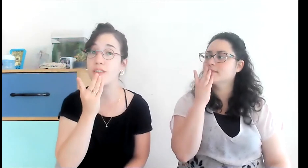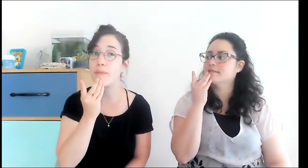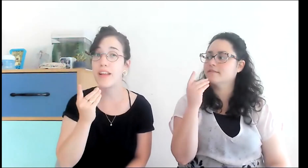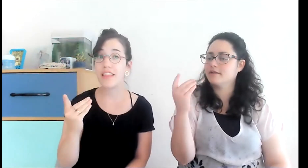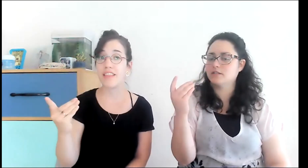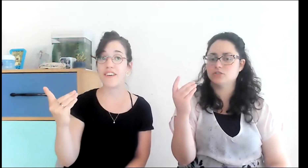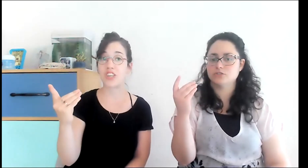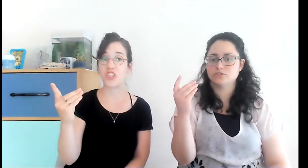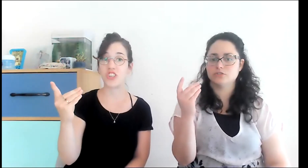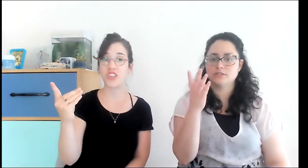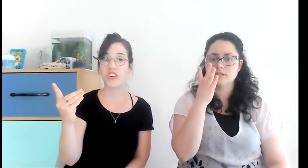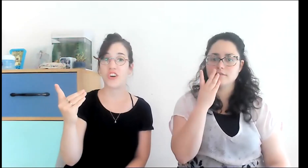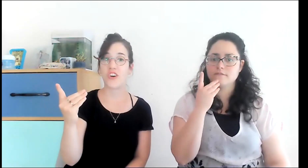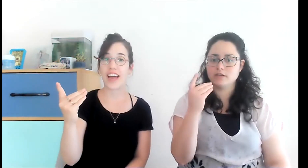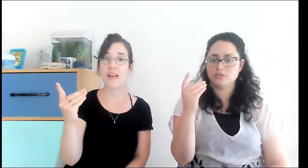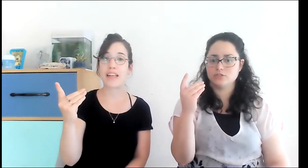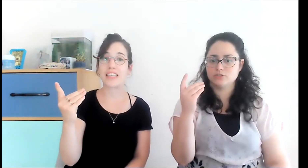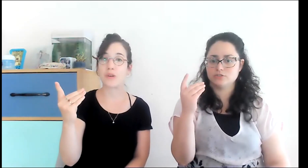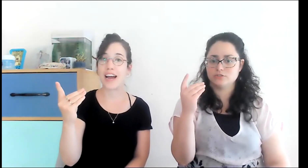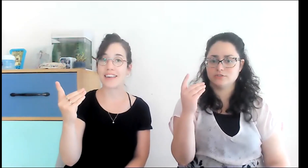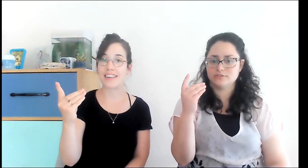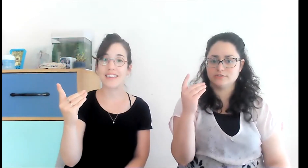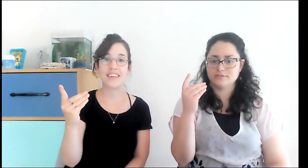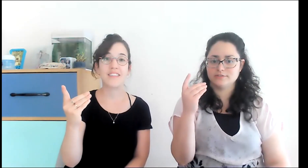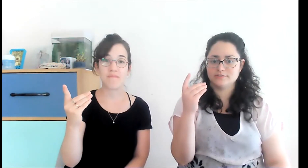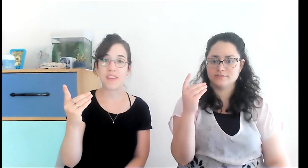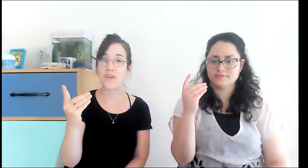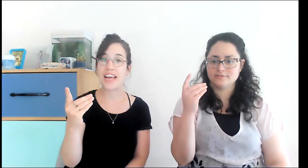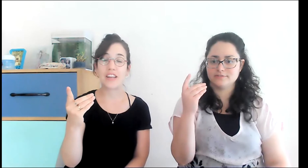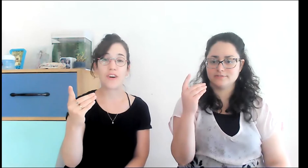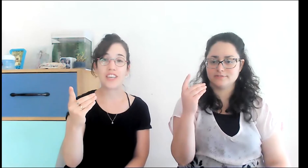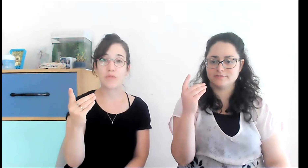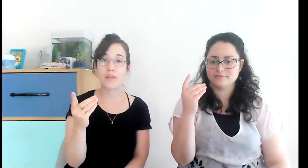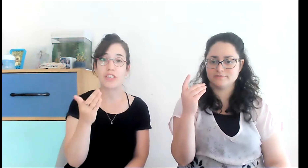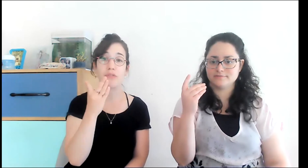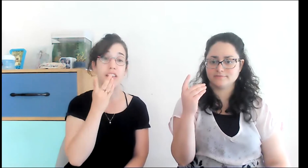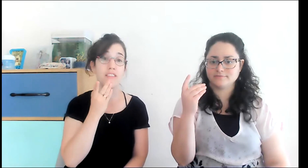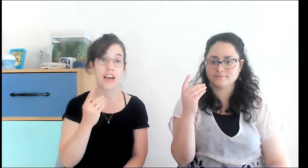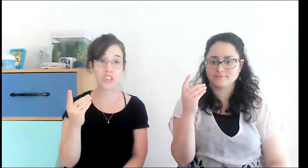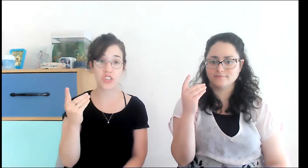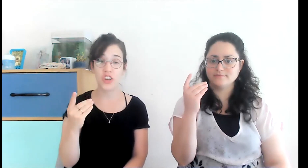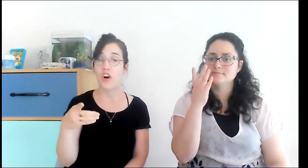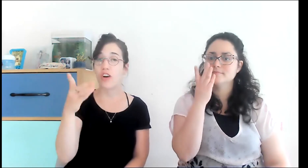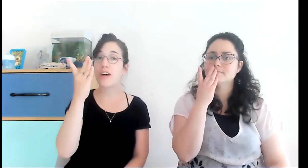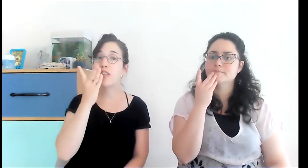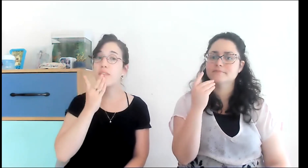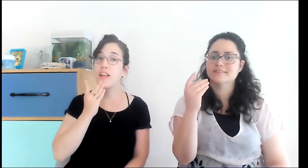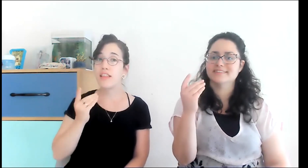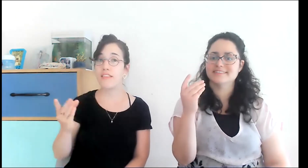שמים דבש. אוקיי? מצוין. מעולה, אני רואה שאתם עושים ממש יפה. דבש. אוקיי? אנחנו עושים